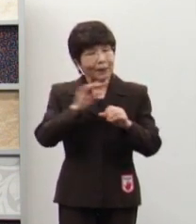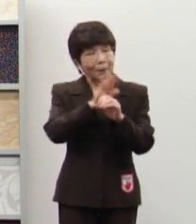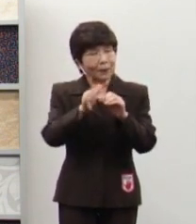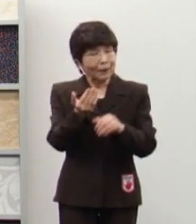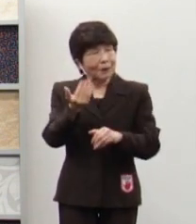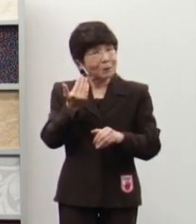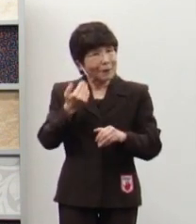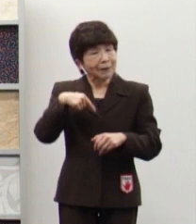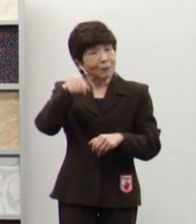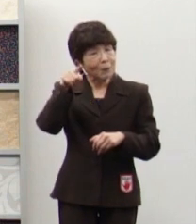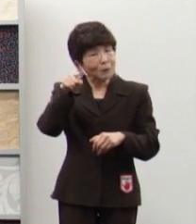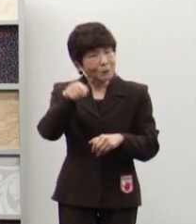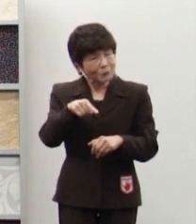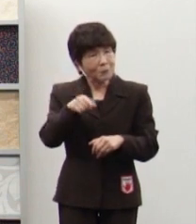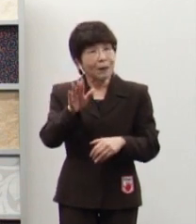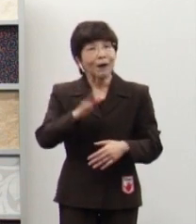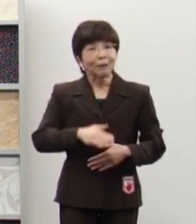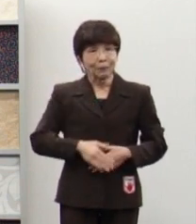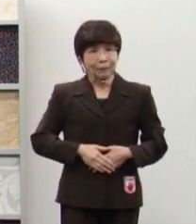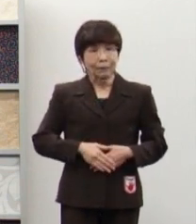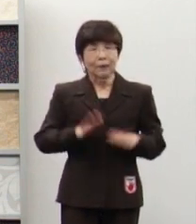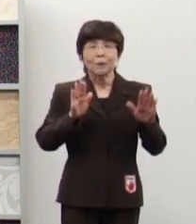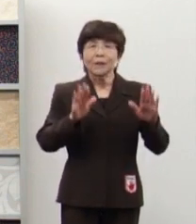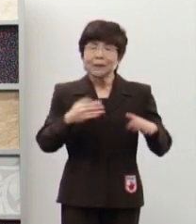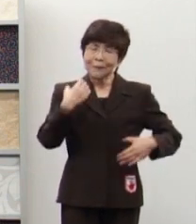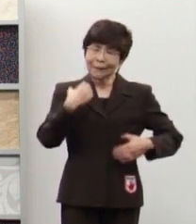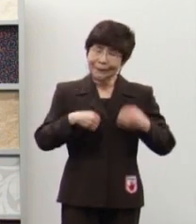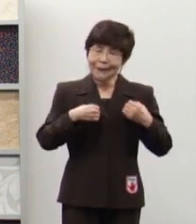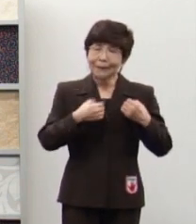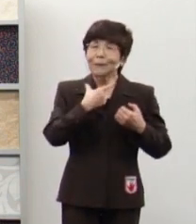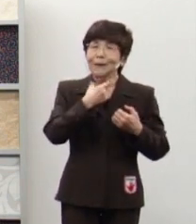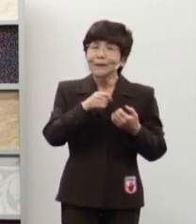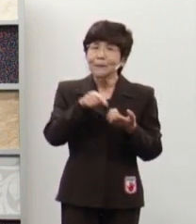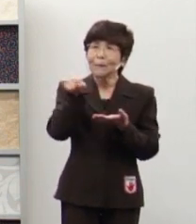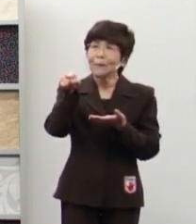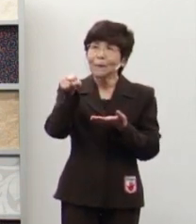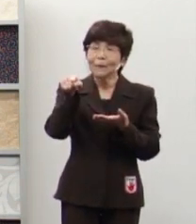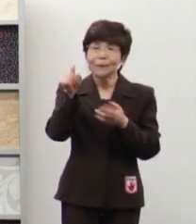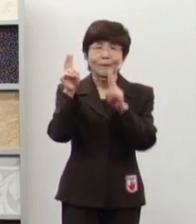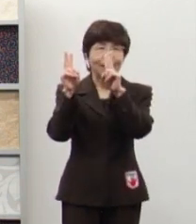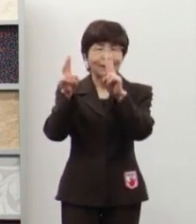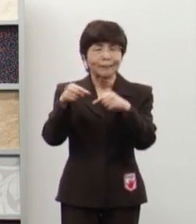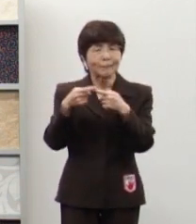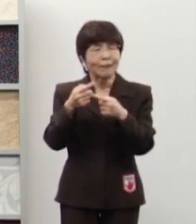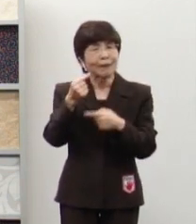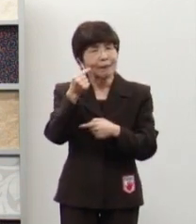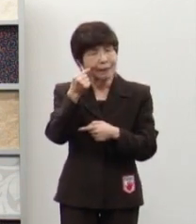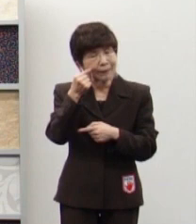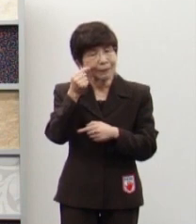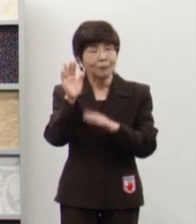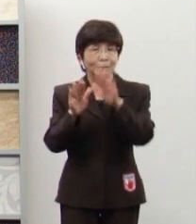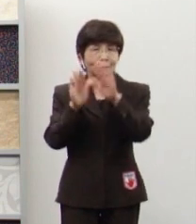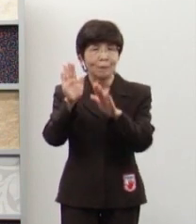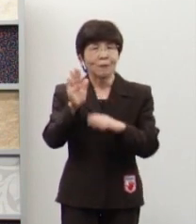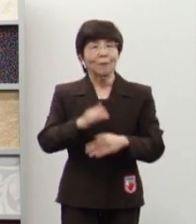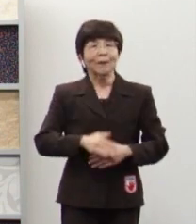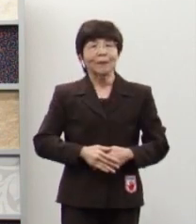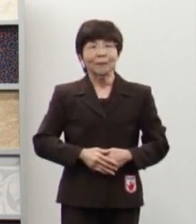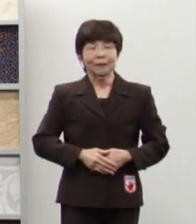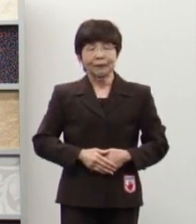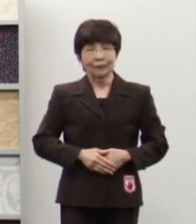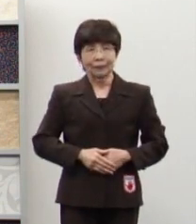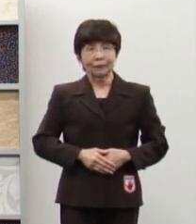調しておらず、生徒が希望する職種に就職することが困難な状況もあると聞いております。県といたしましては